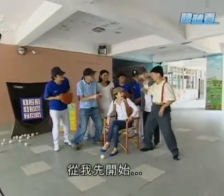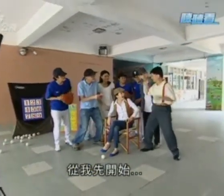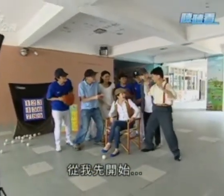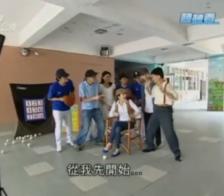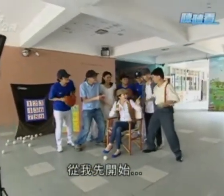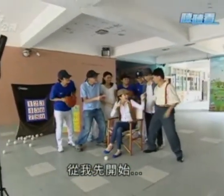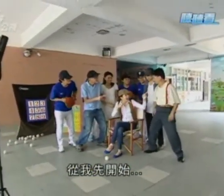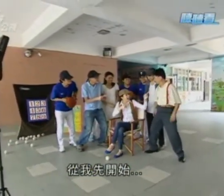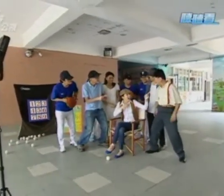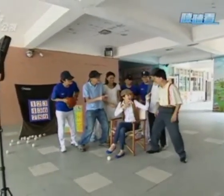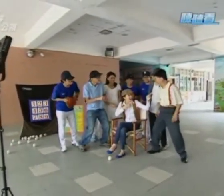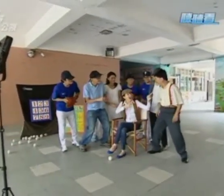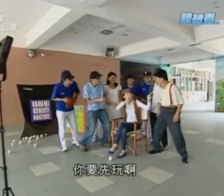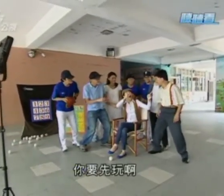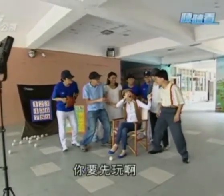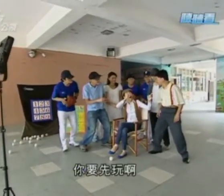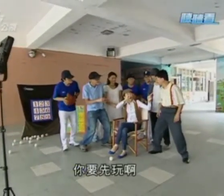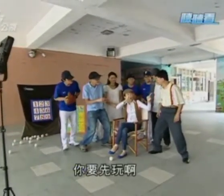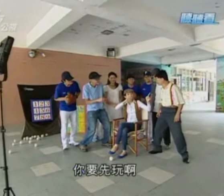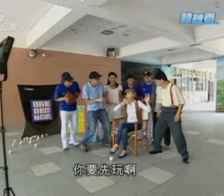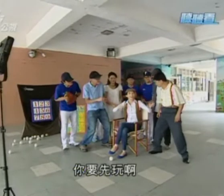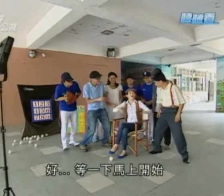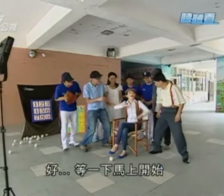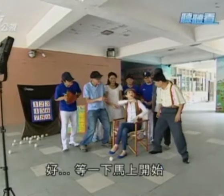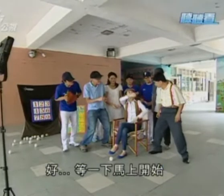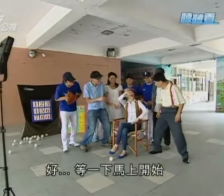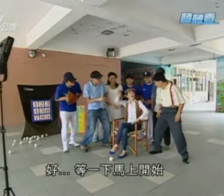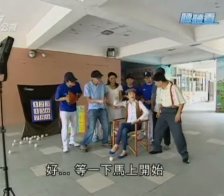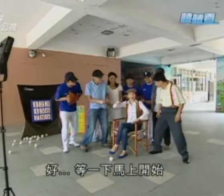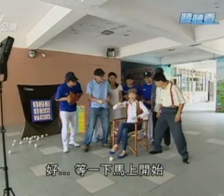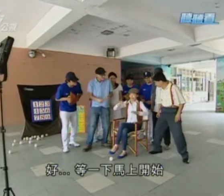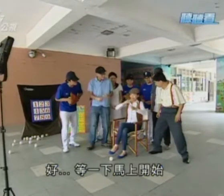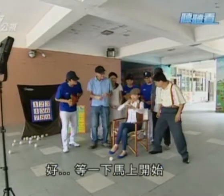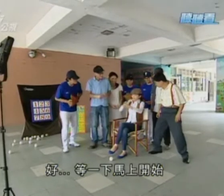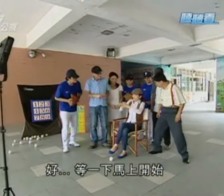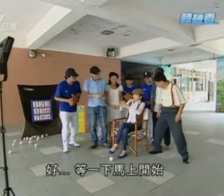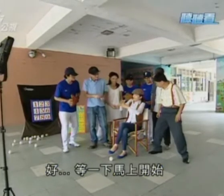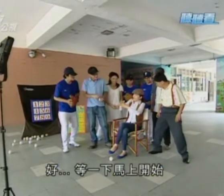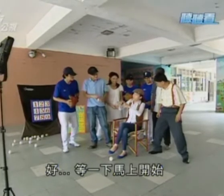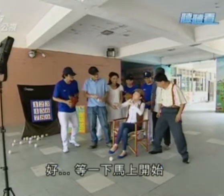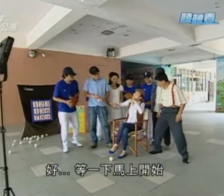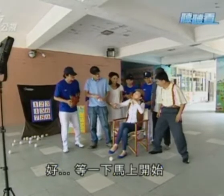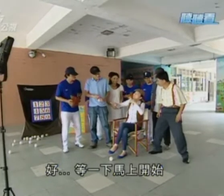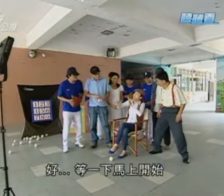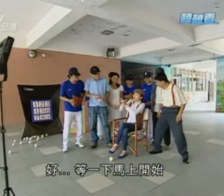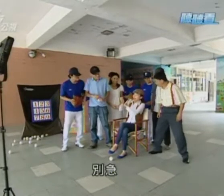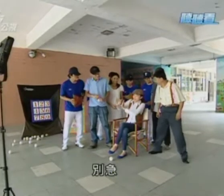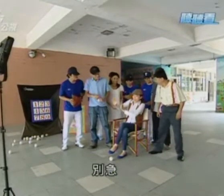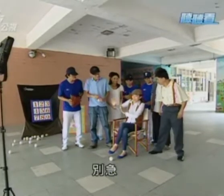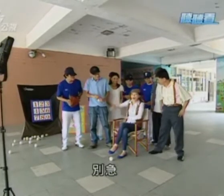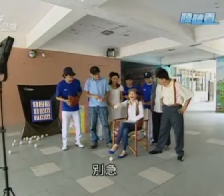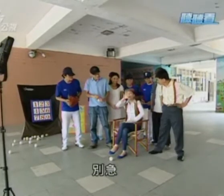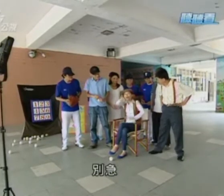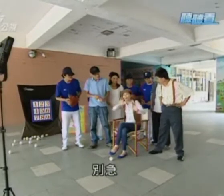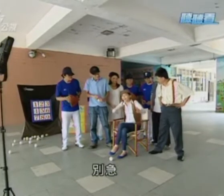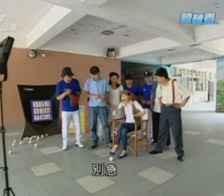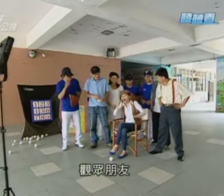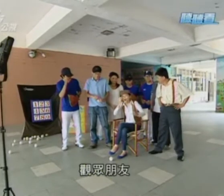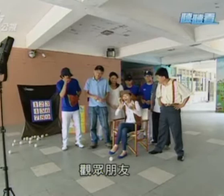我先开始啊！ 你要先玩啊！等一下，马上开始啊，别急。 观众朋